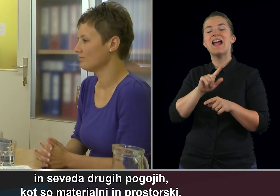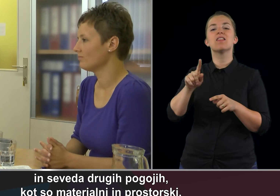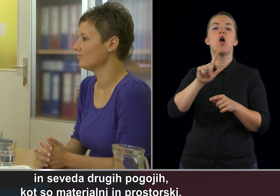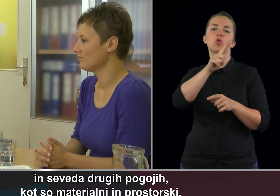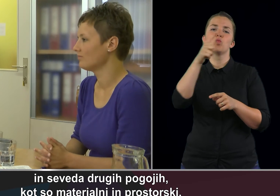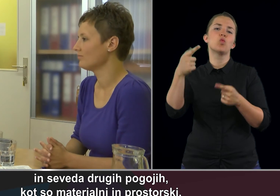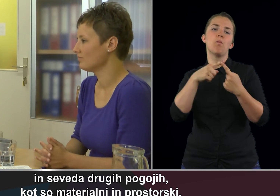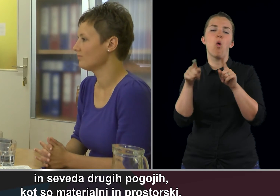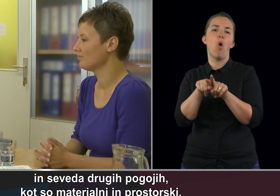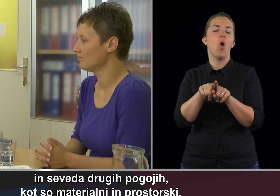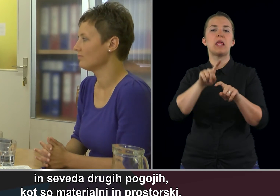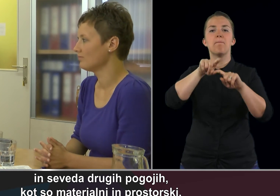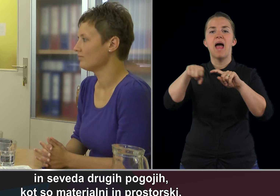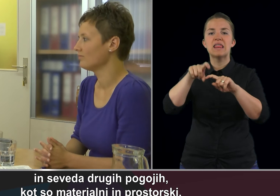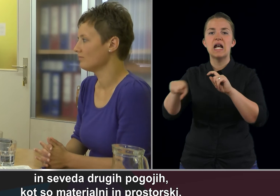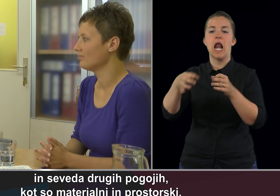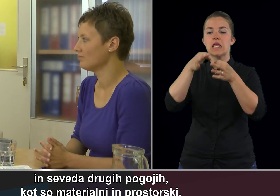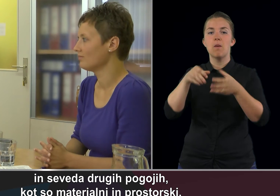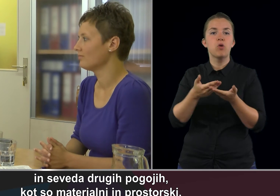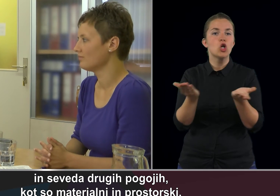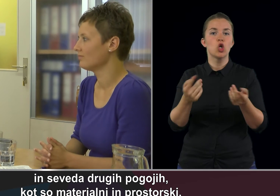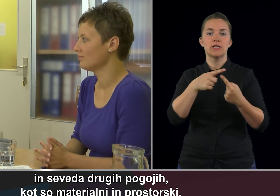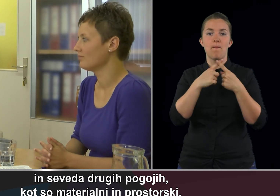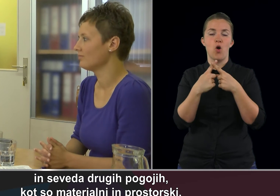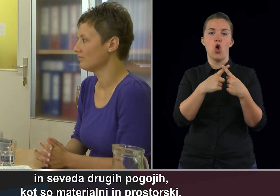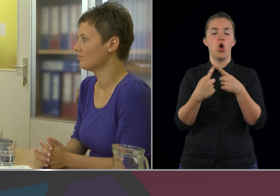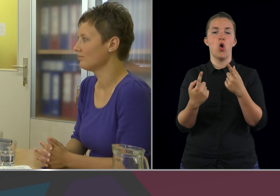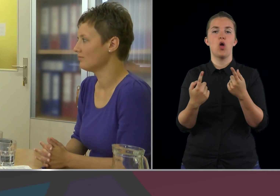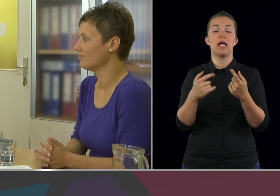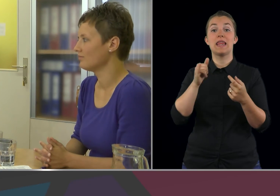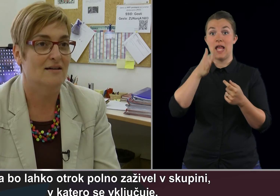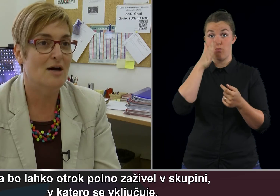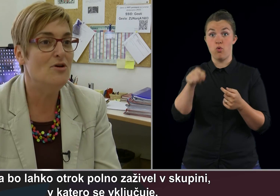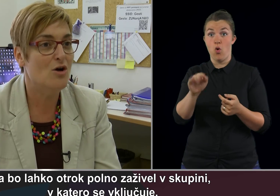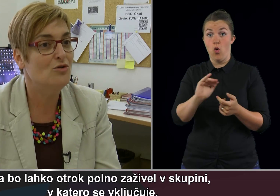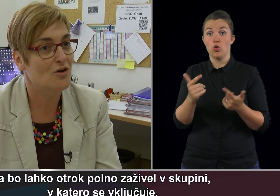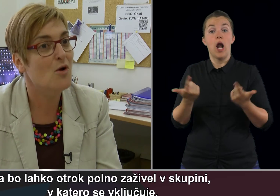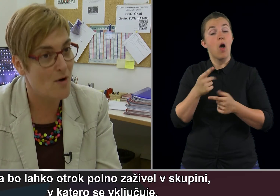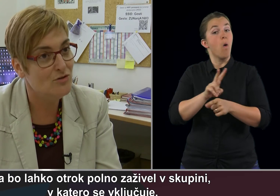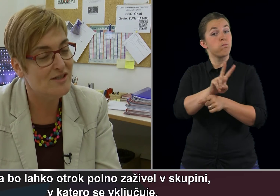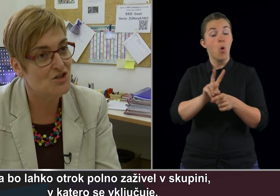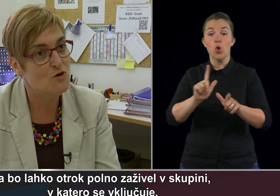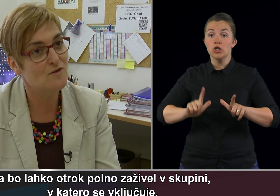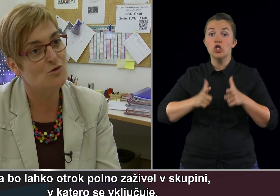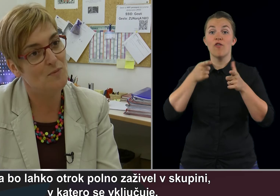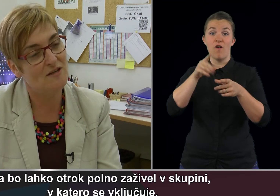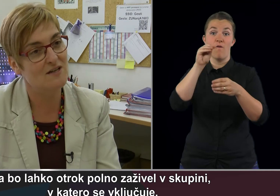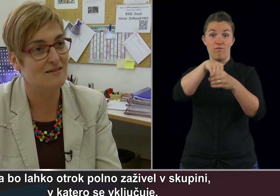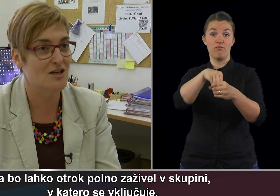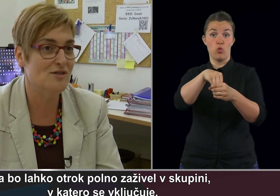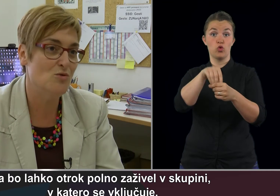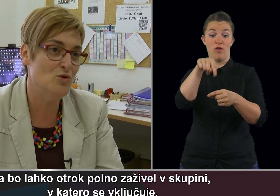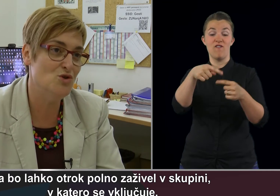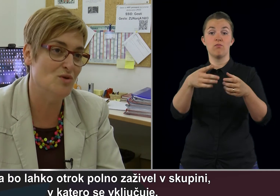in seveda drugih pogojih, kot je materialni, prostorski pogoji, da bo lahko otrok polno zaživel v skupini,